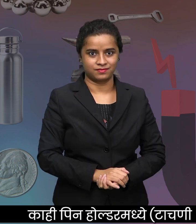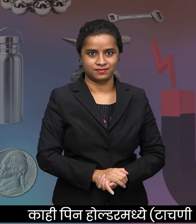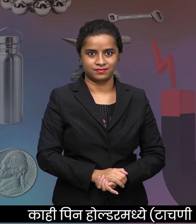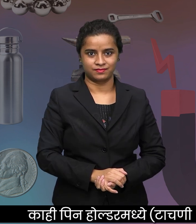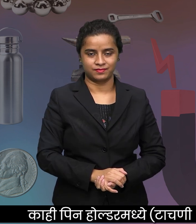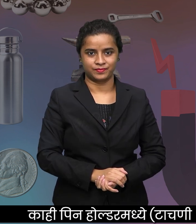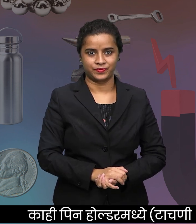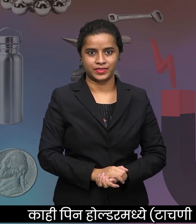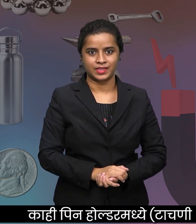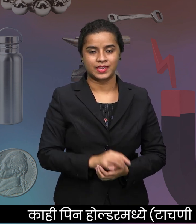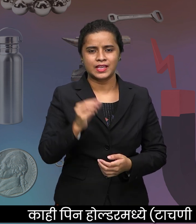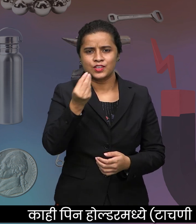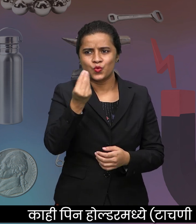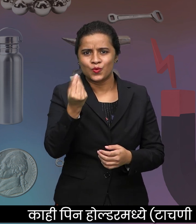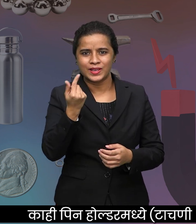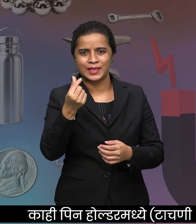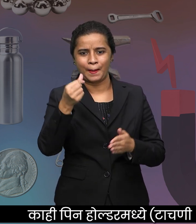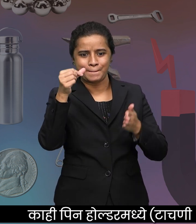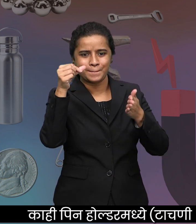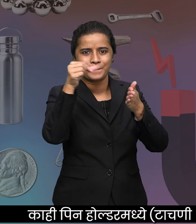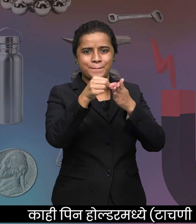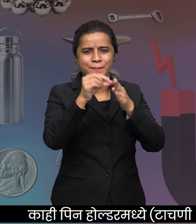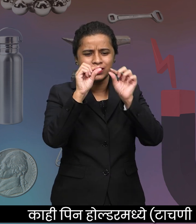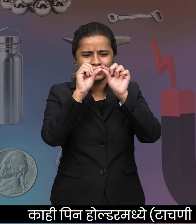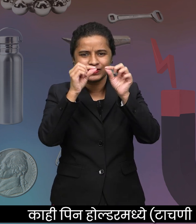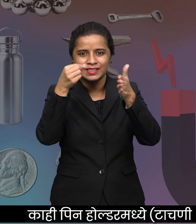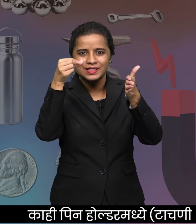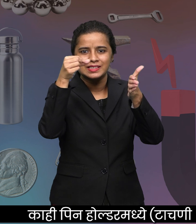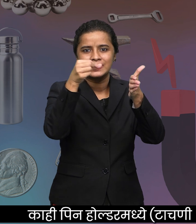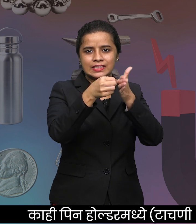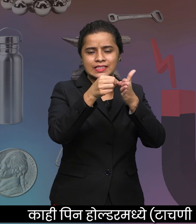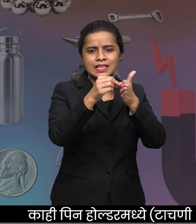काही पिन होल्डरमध्ये टाचणीधारक पिन होल्डरला चिकटलेले दिसतात.